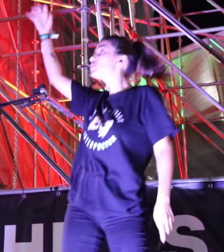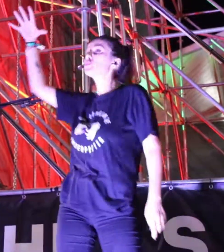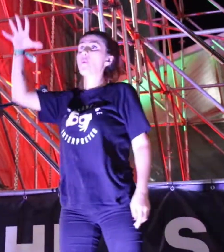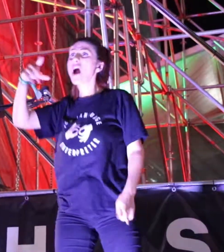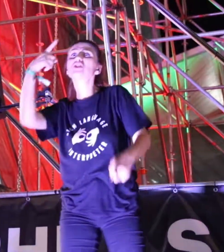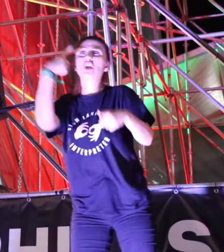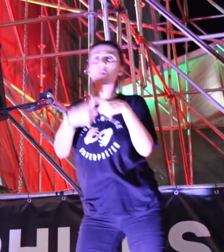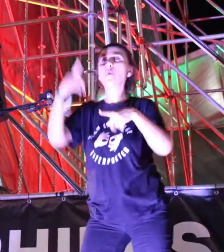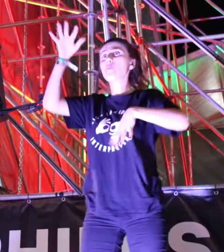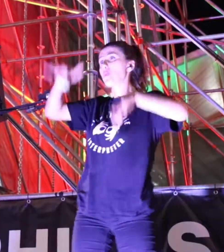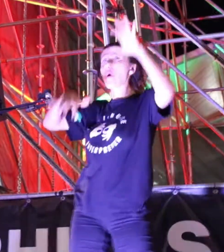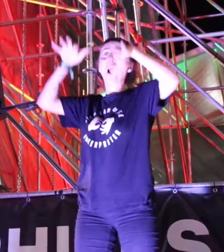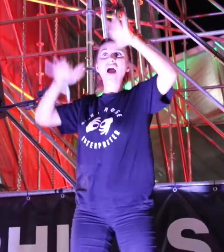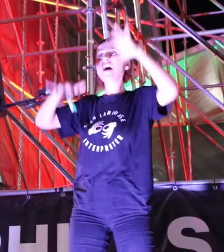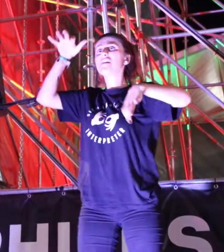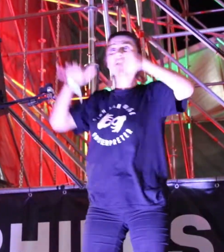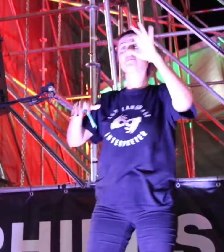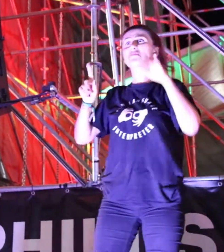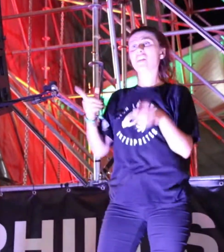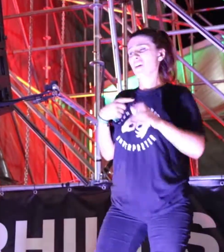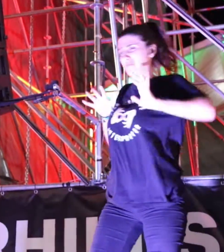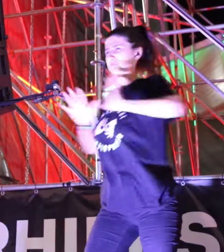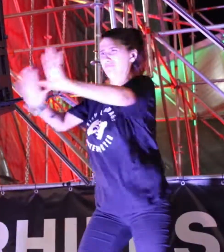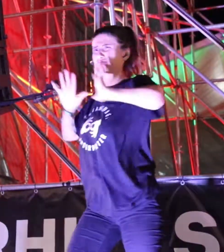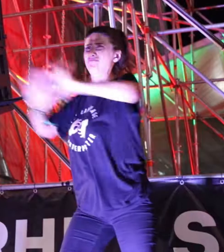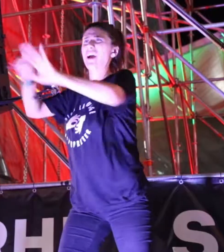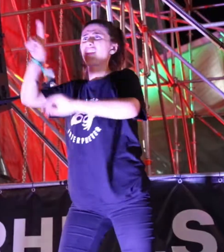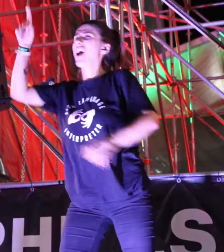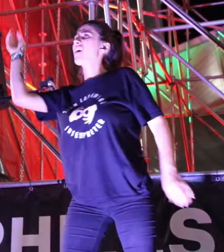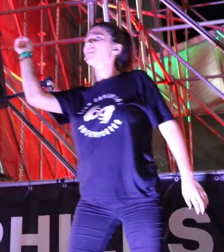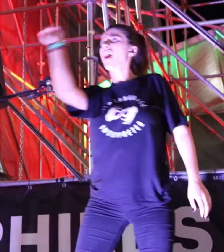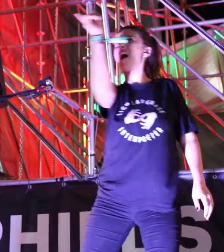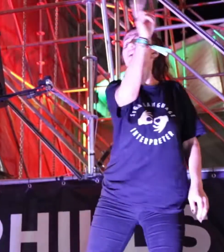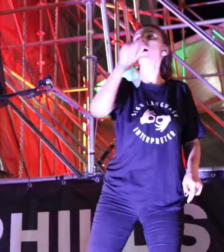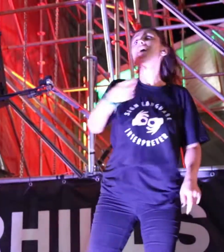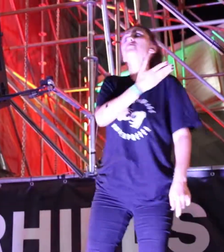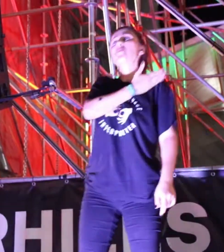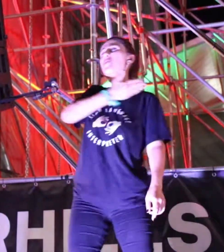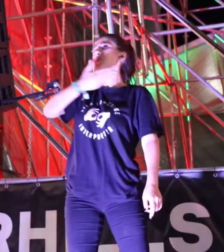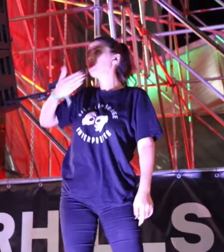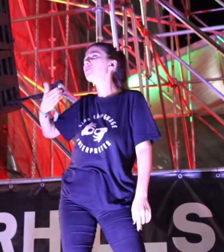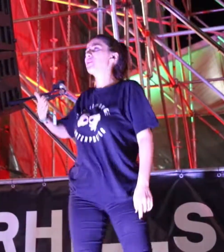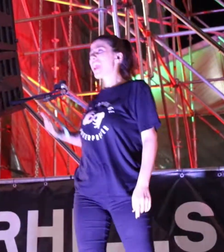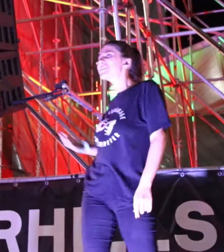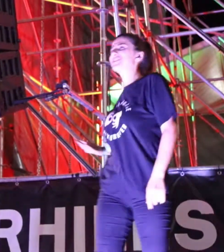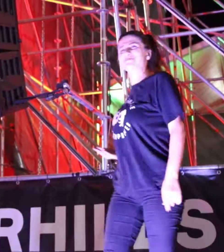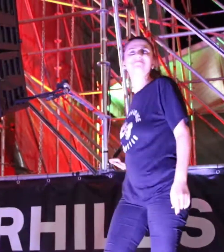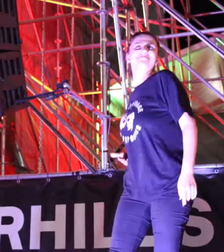cu ploaie, ne împinge prin tramvai în